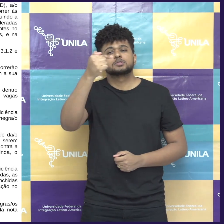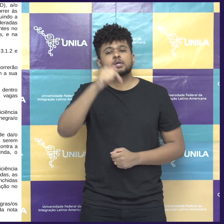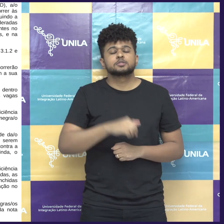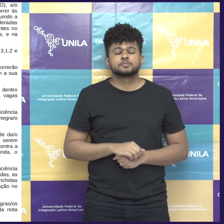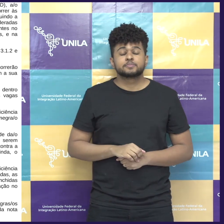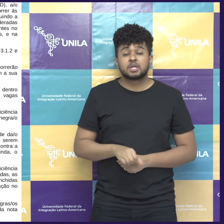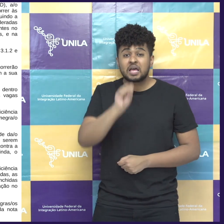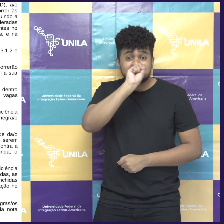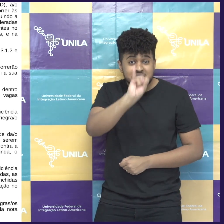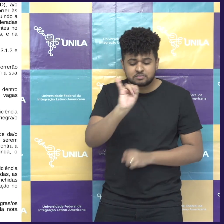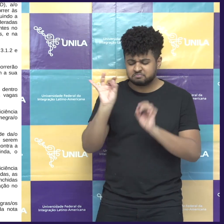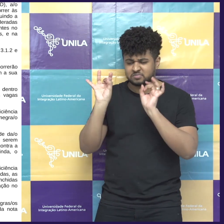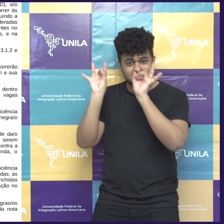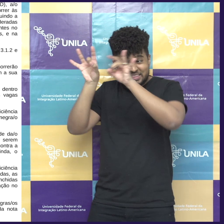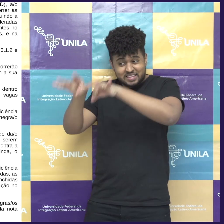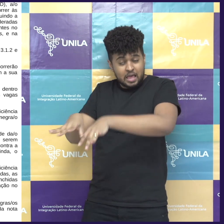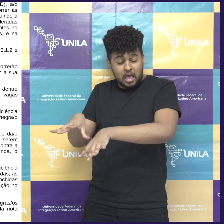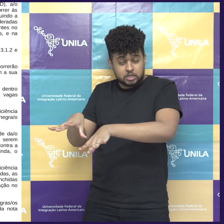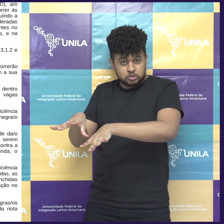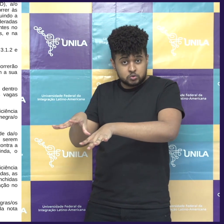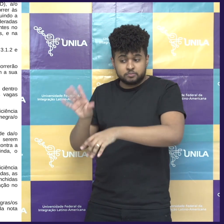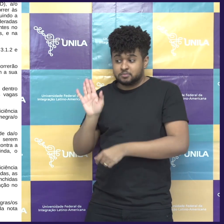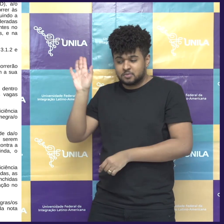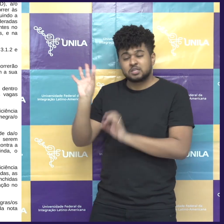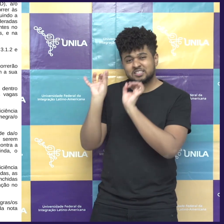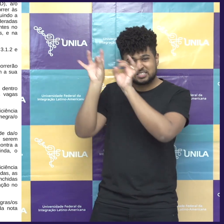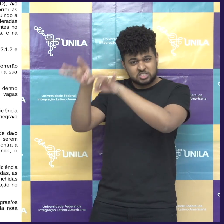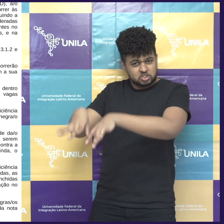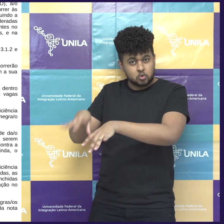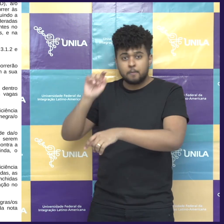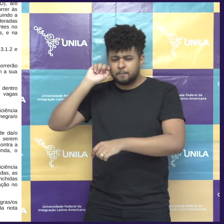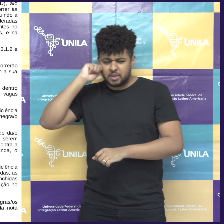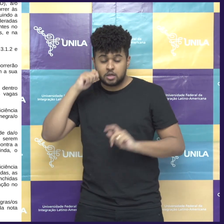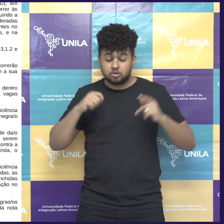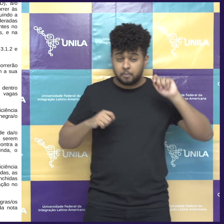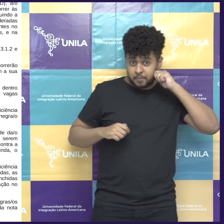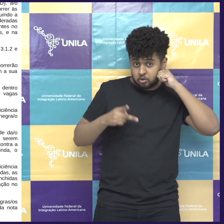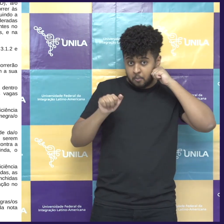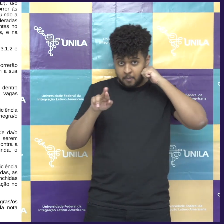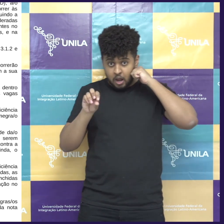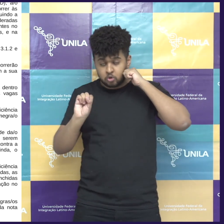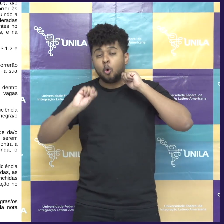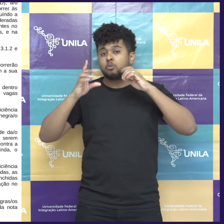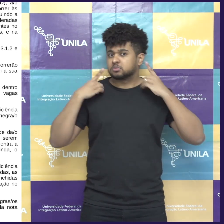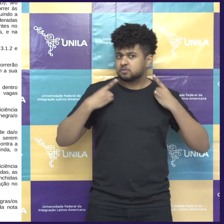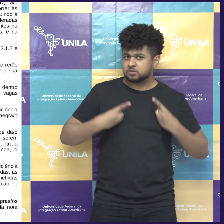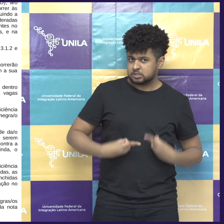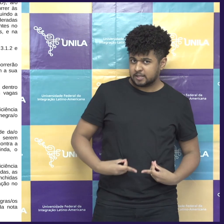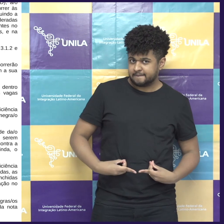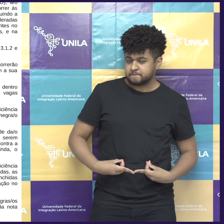3.1.7. Em caso de existência de candidato, negras, negros, pardos ou com